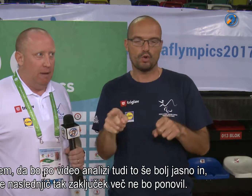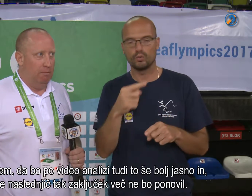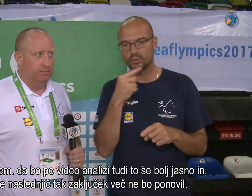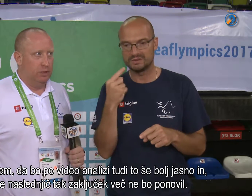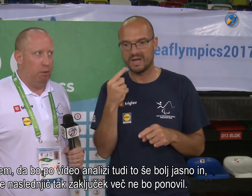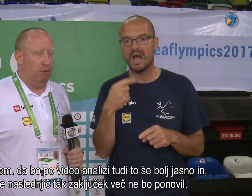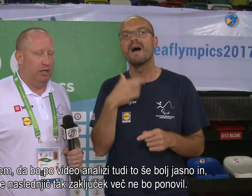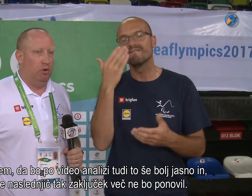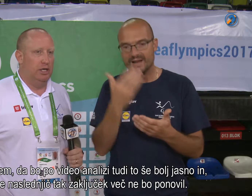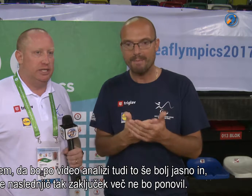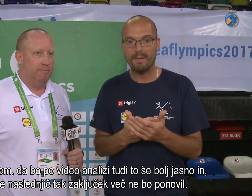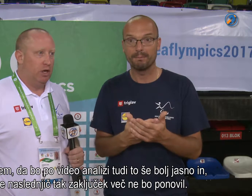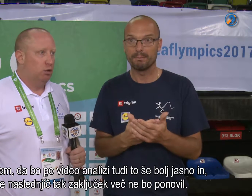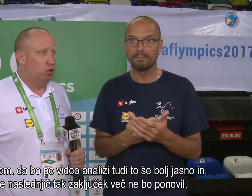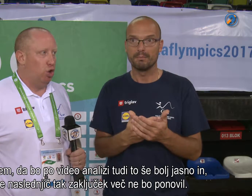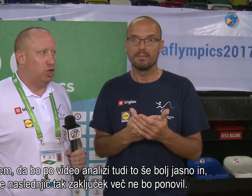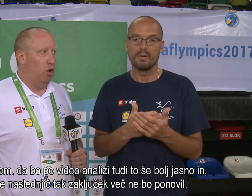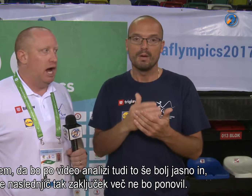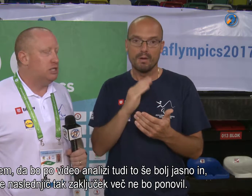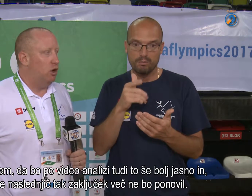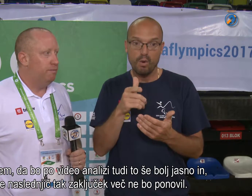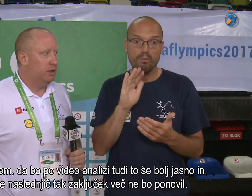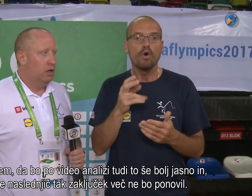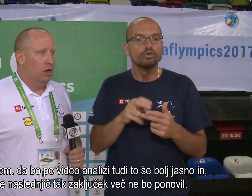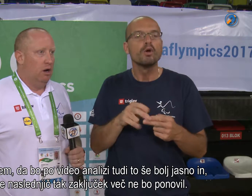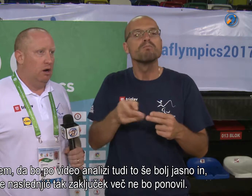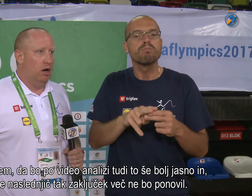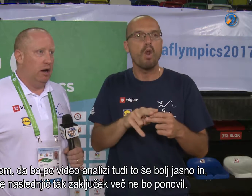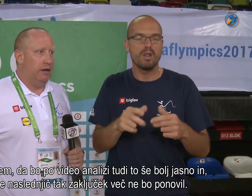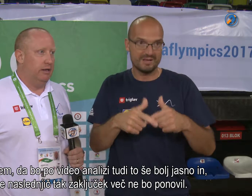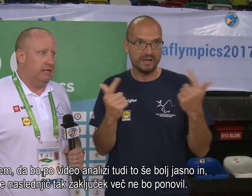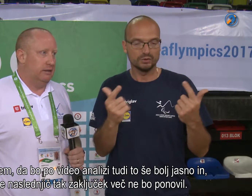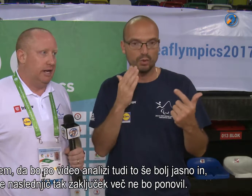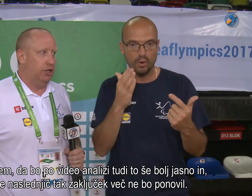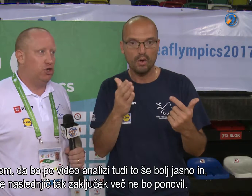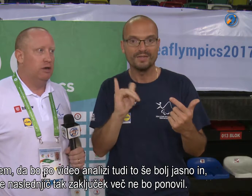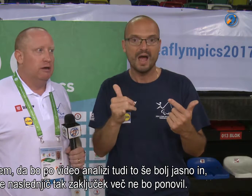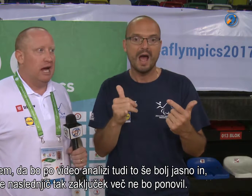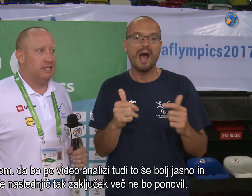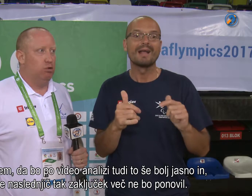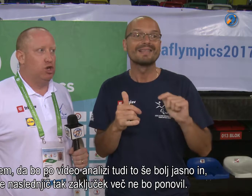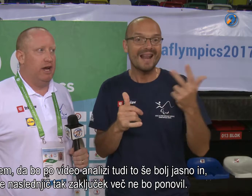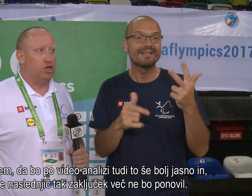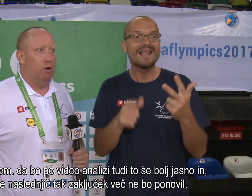Verjamem, da bo po video analizi tudi to še bolj jasno in da se tretjič tak zaključek več ne bo